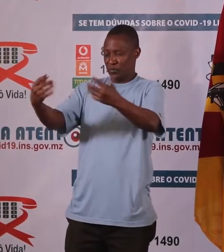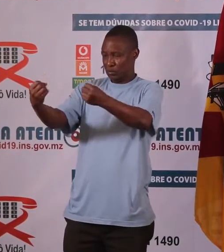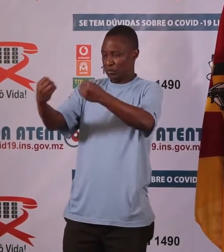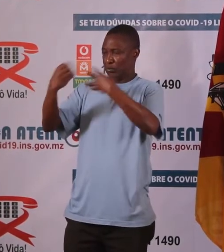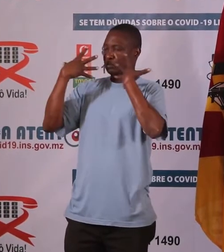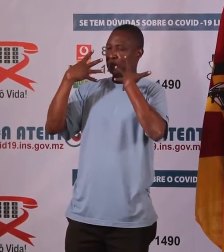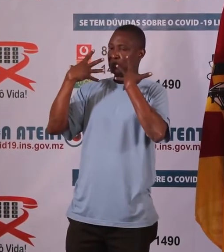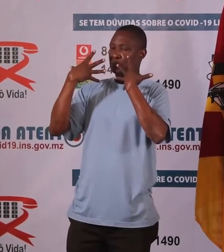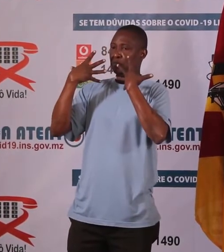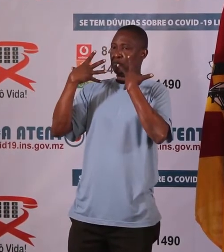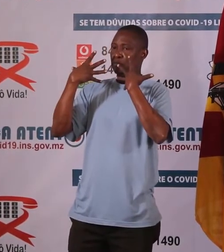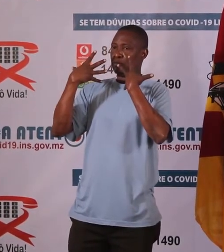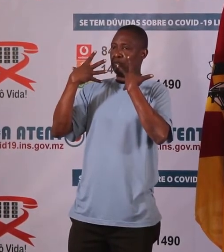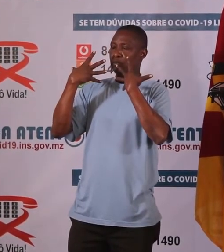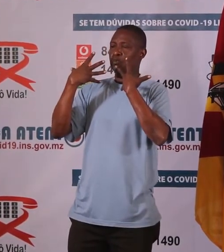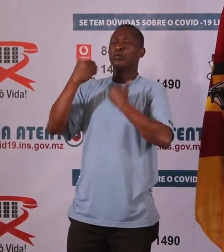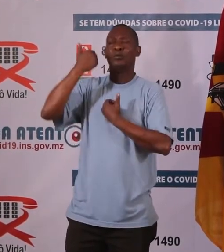isso, temos estado a